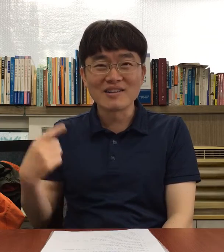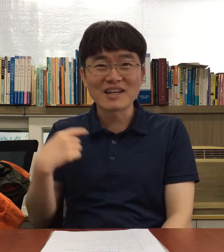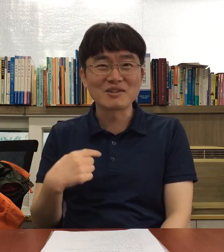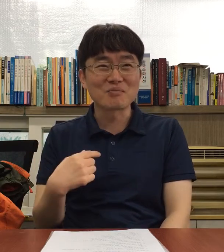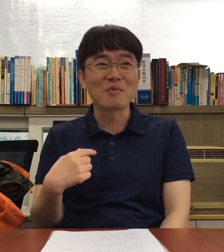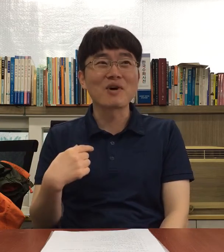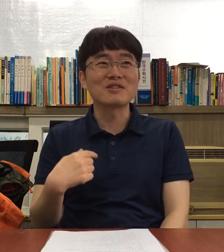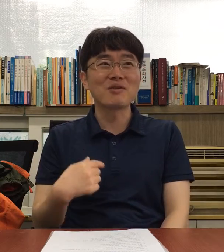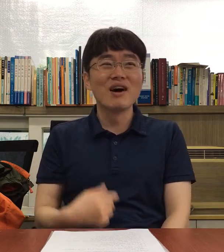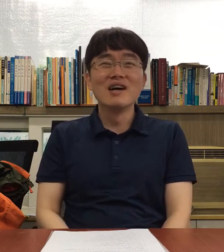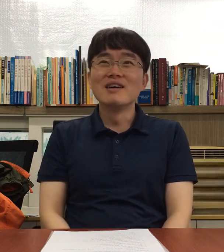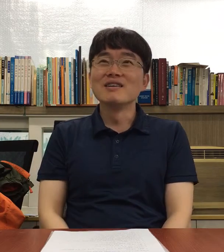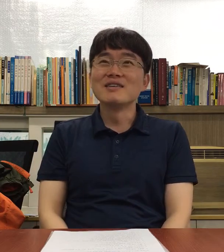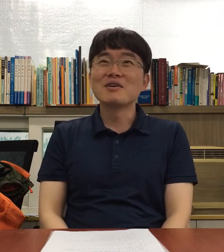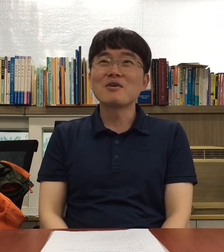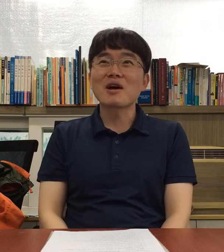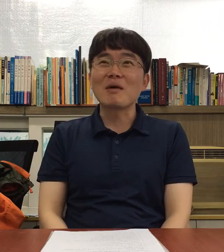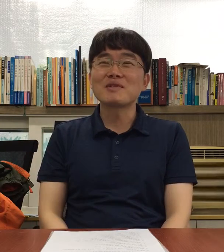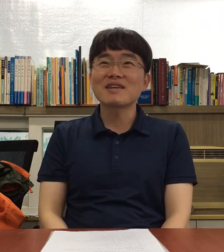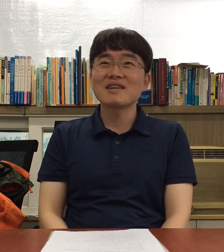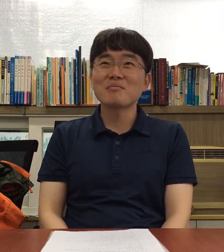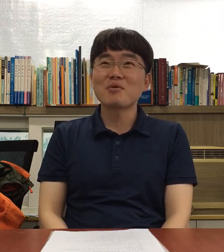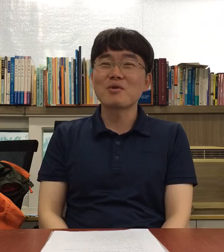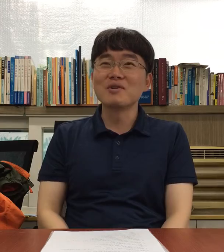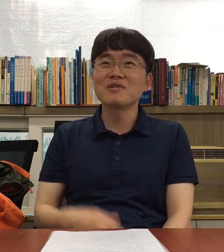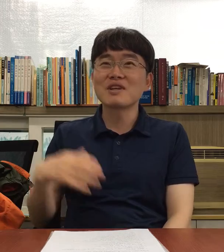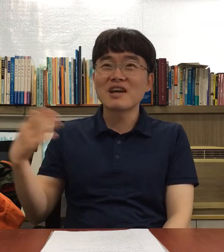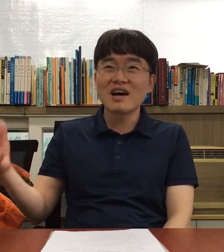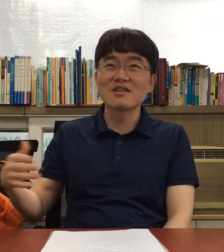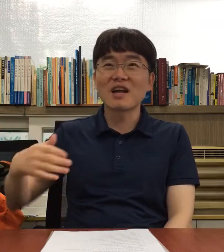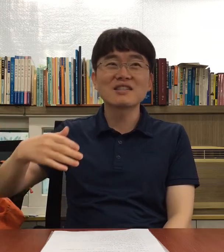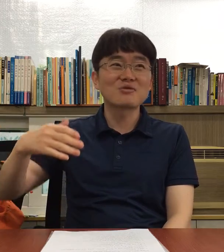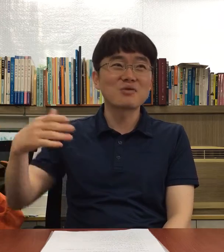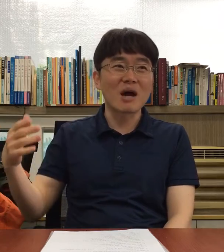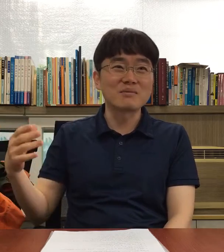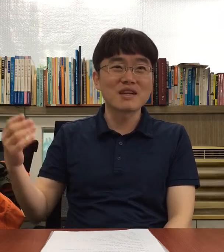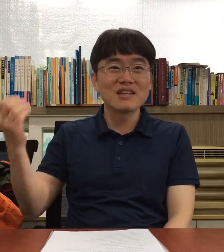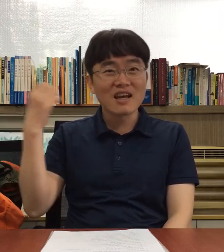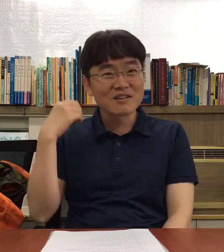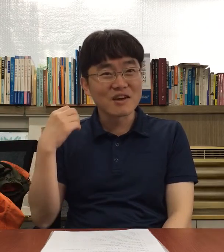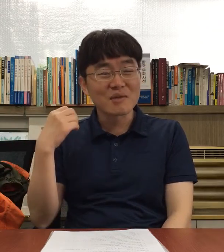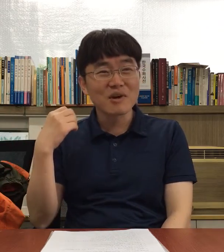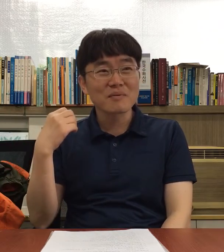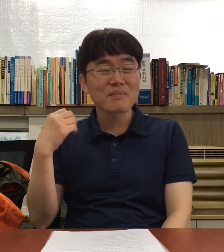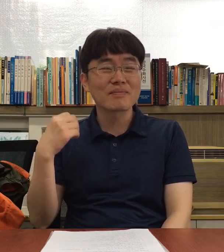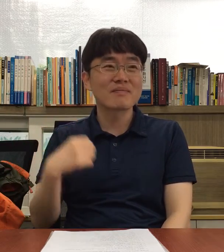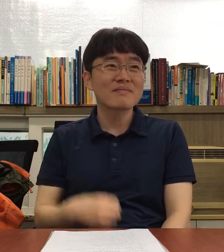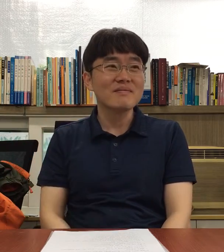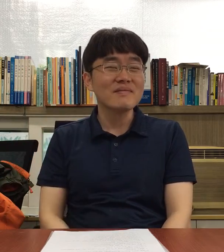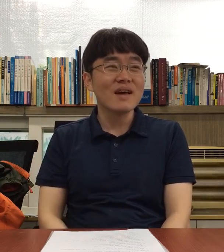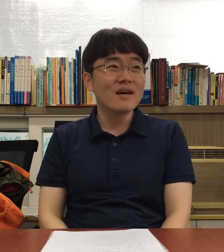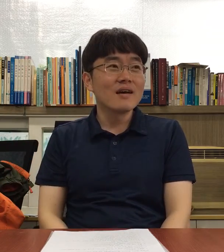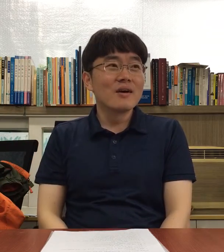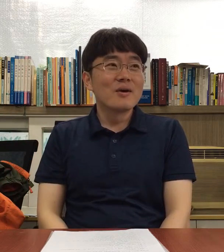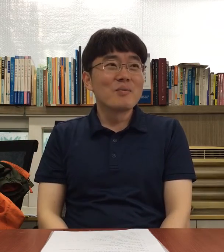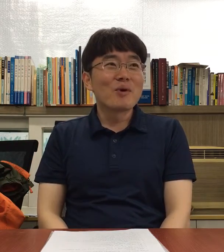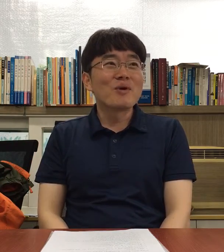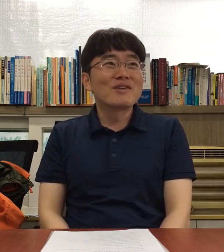일단은 좀 먹먹하죠. 이걸 갑자기 뭐 연설이나 어떤 행사 중에 갑자기 이 얘기를 듣게 되면 표현을 어떻게